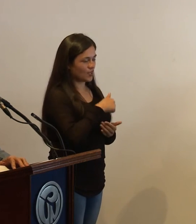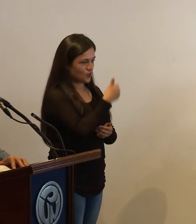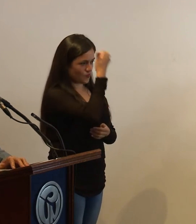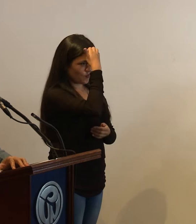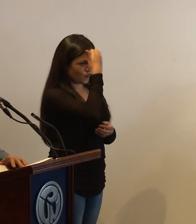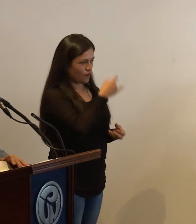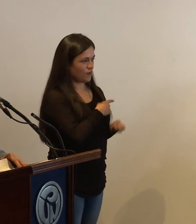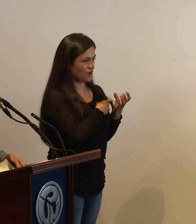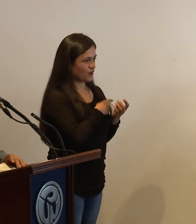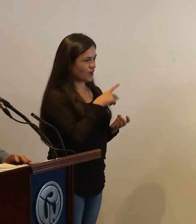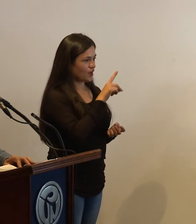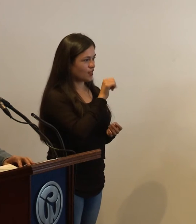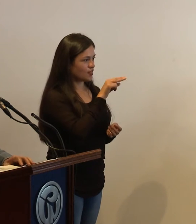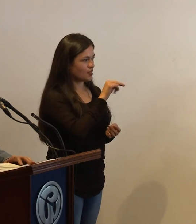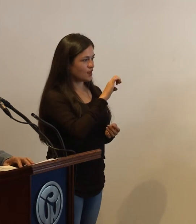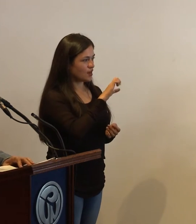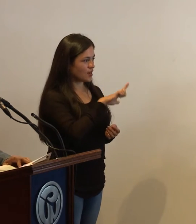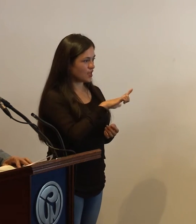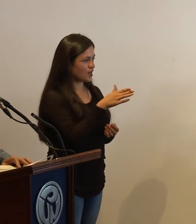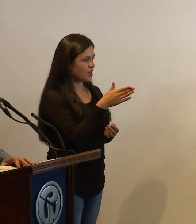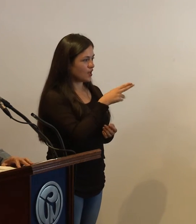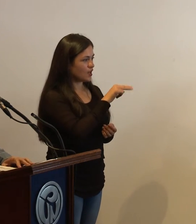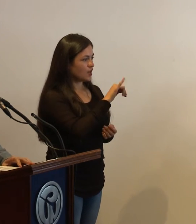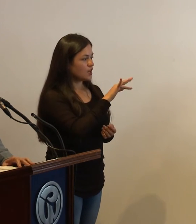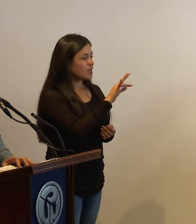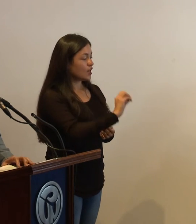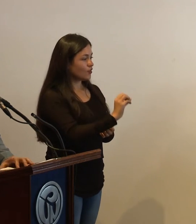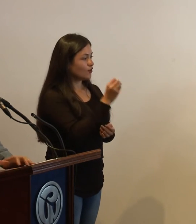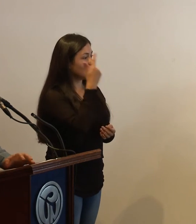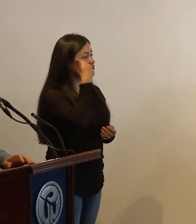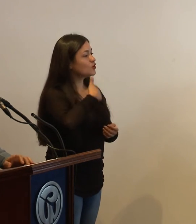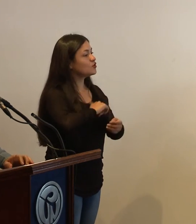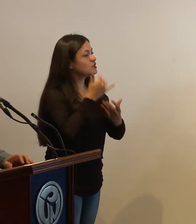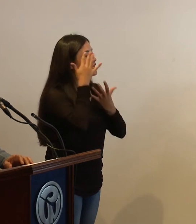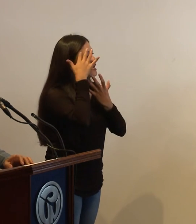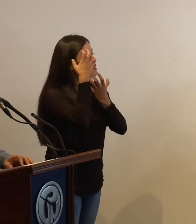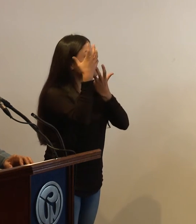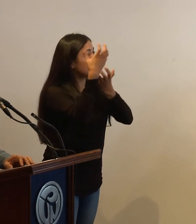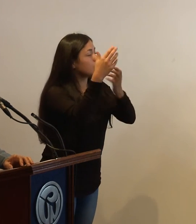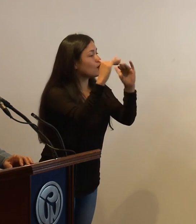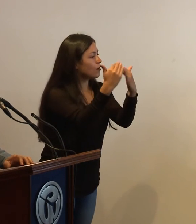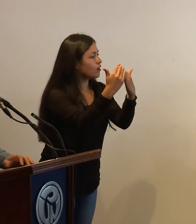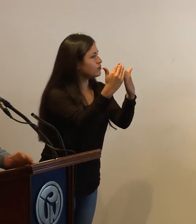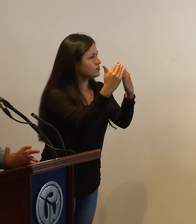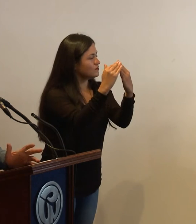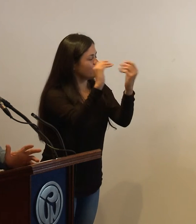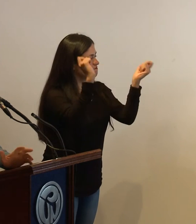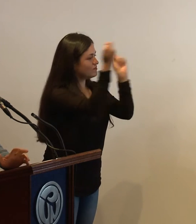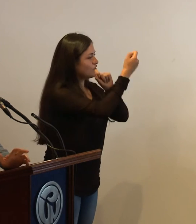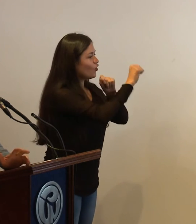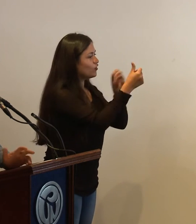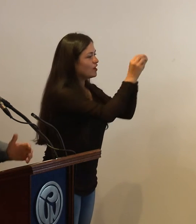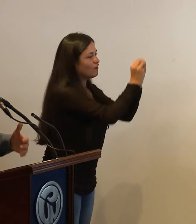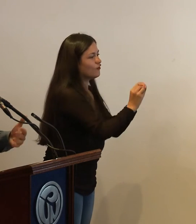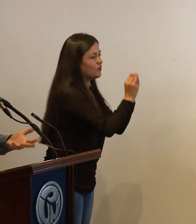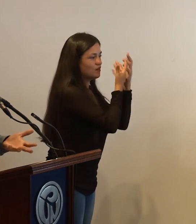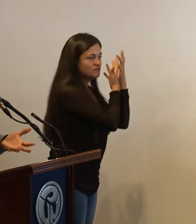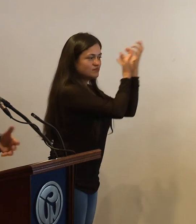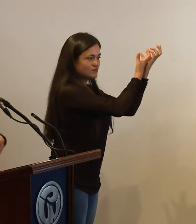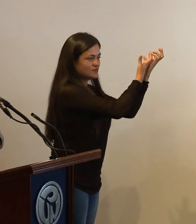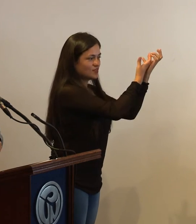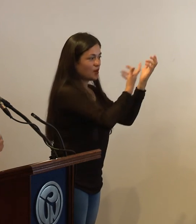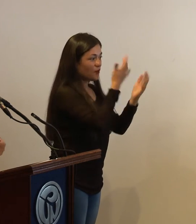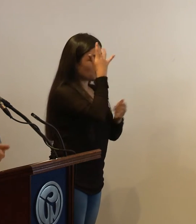pedagógica, el profesor Daniel Nieto, diseñar la escuela. Eso, digamos, como